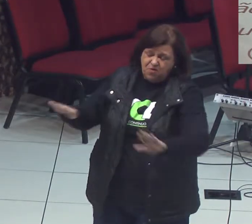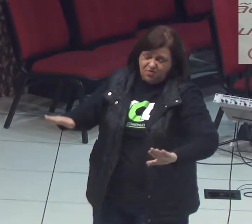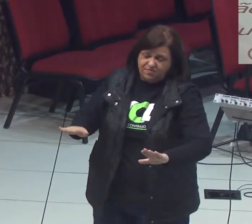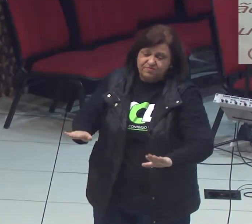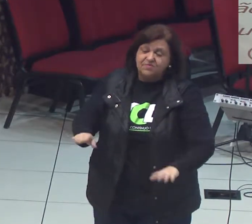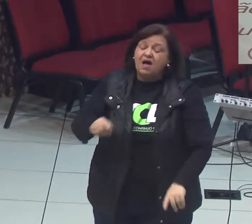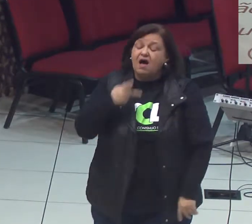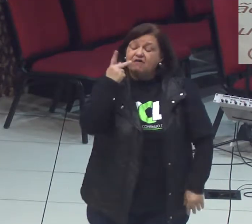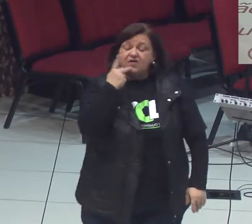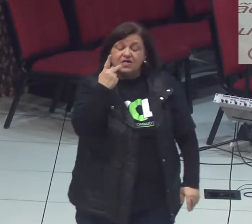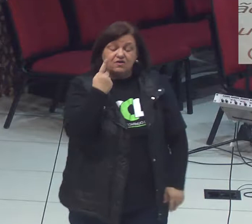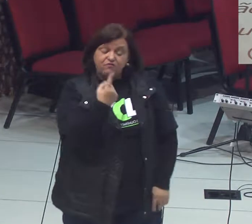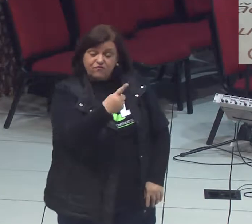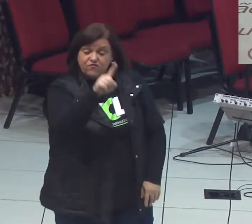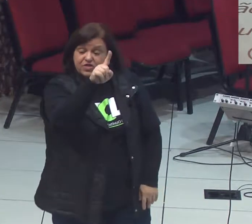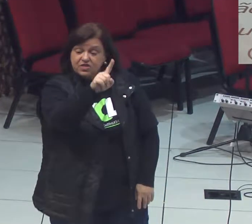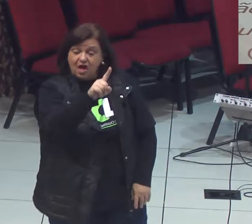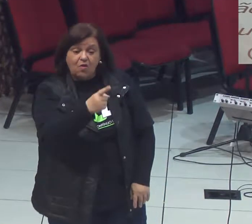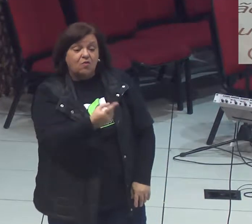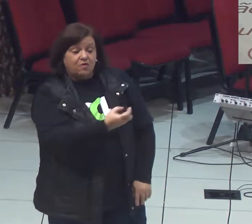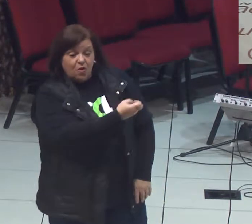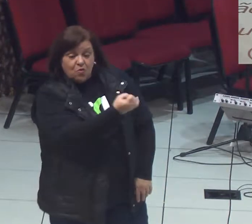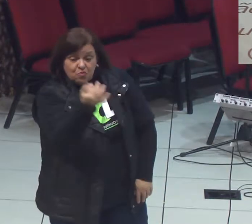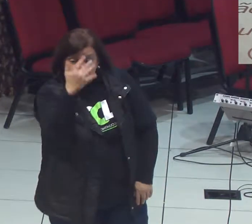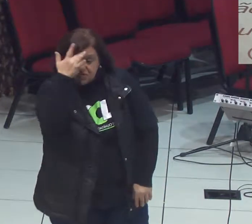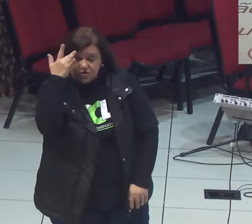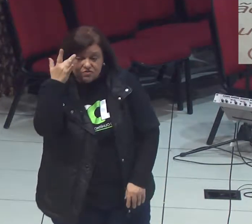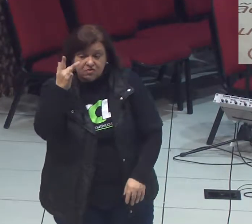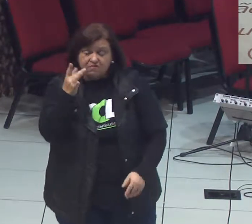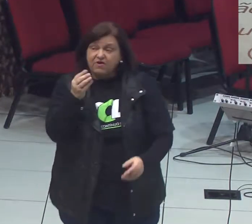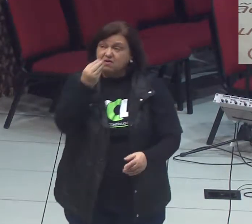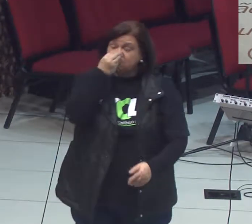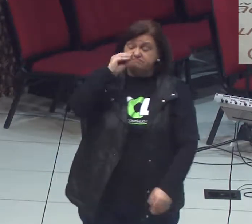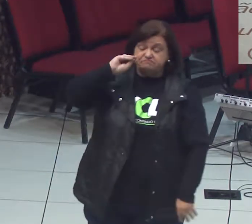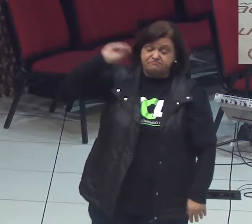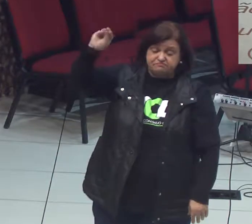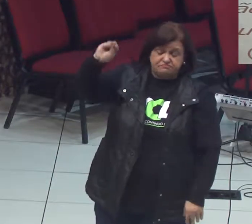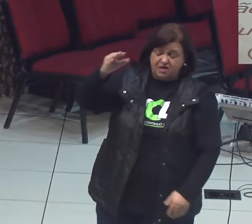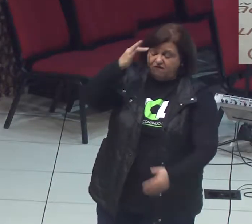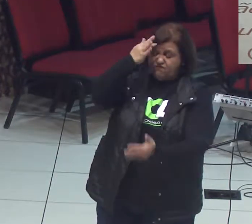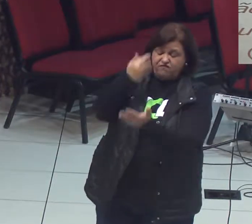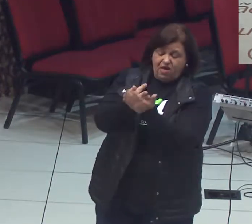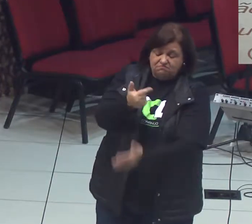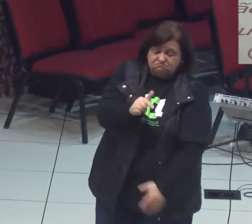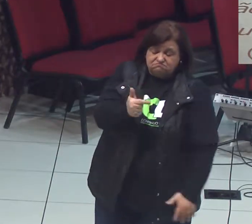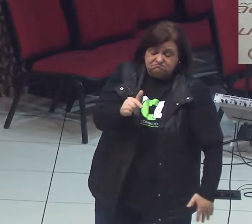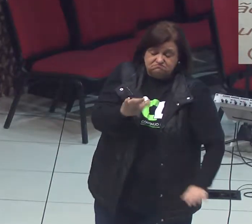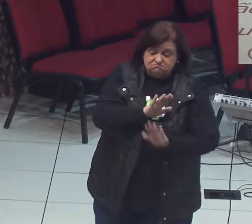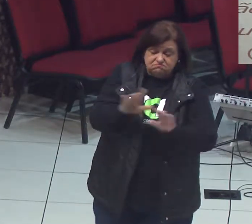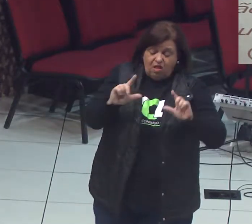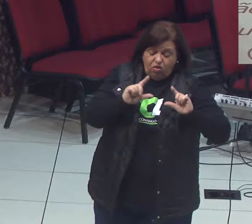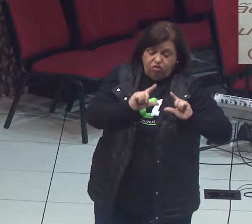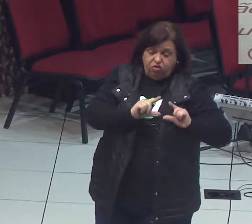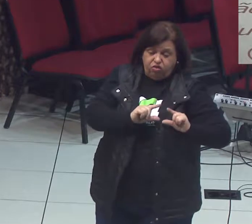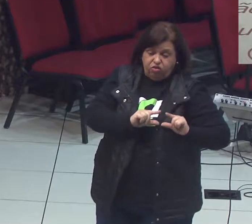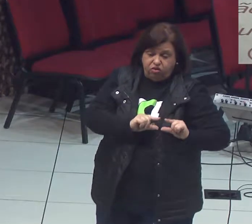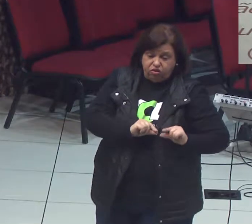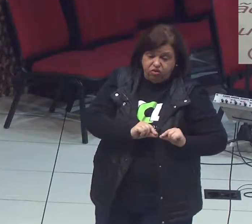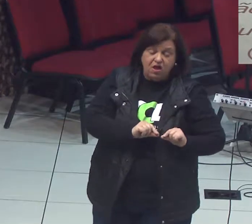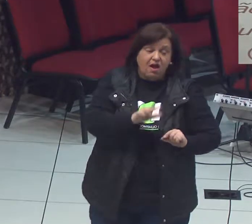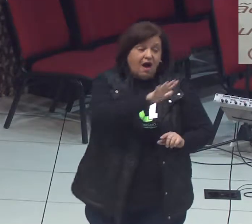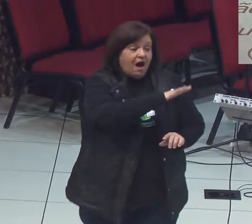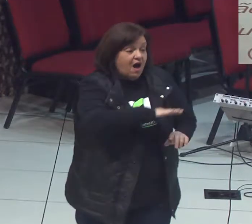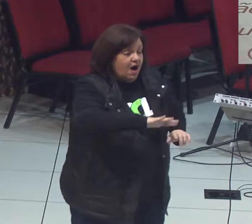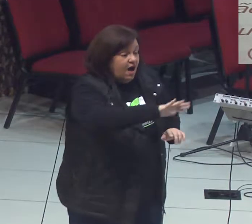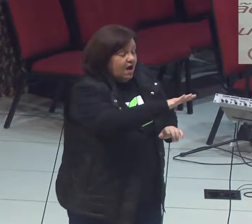tempos, alguns abandonarão a fé mesmo, ok? E seguirão espíritos